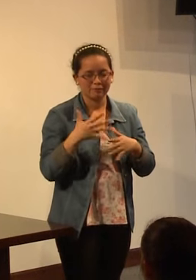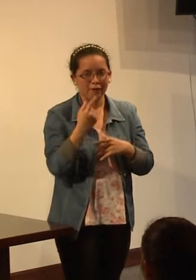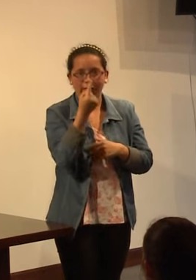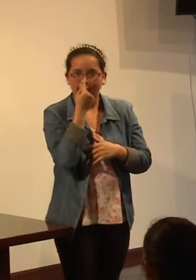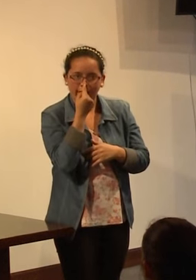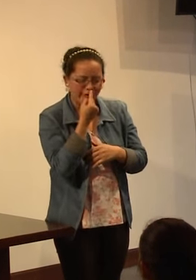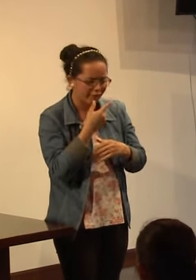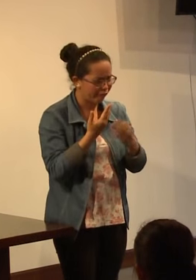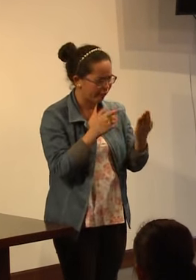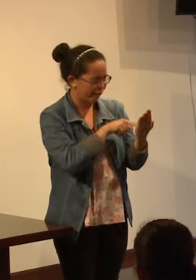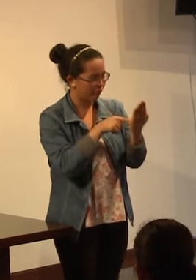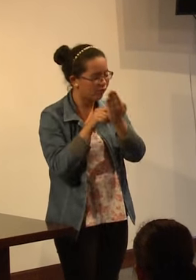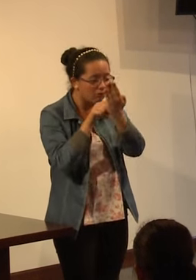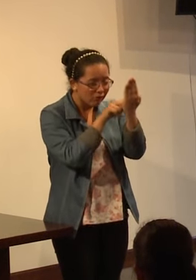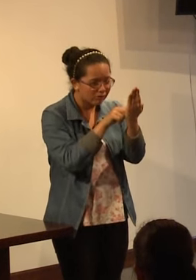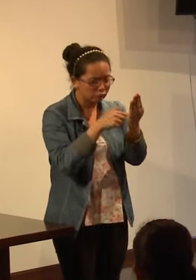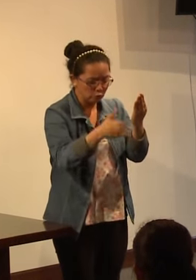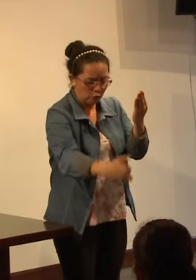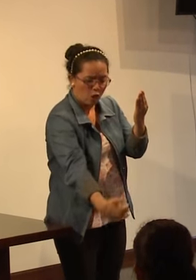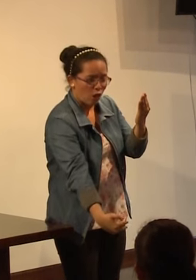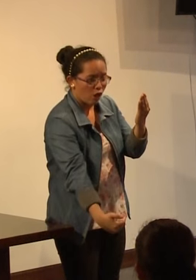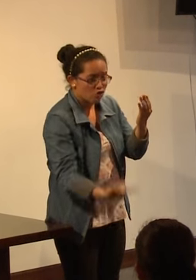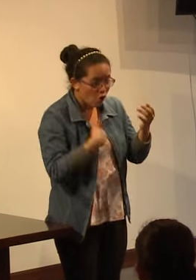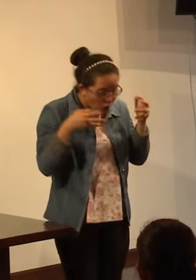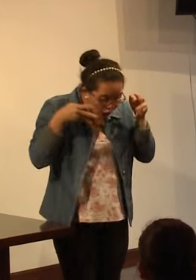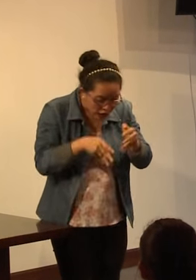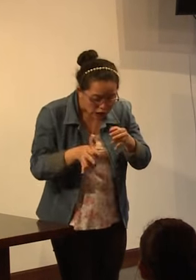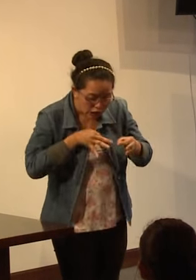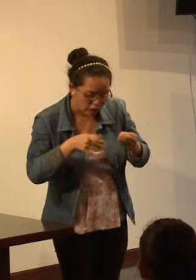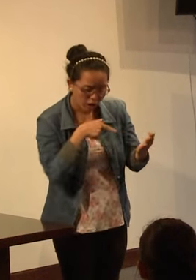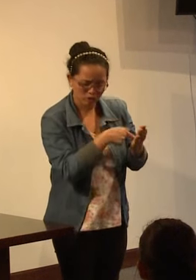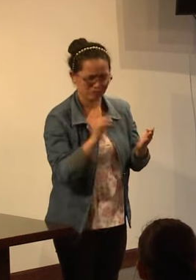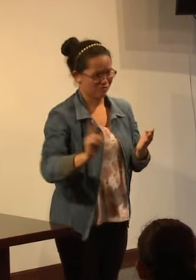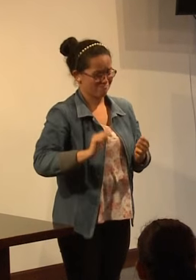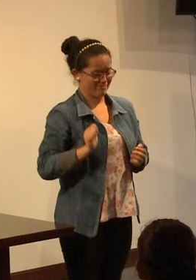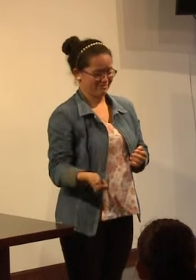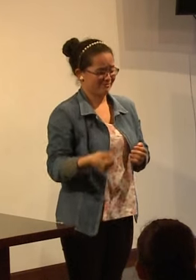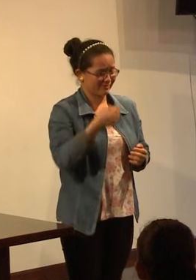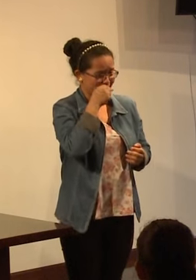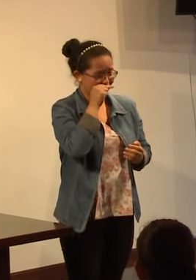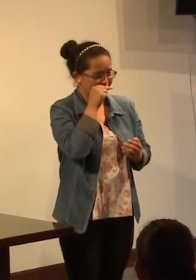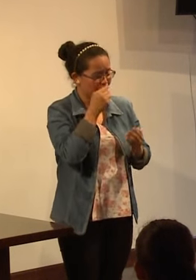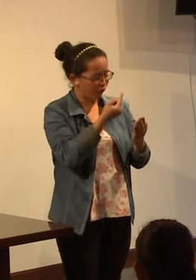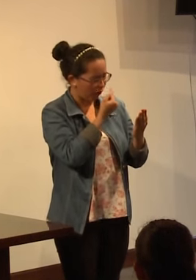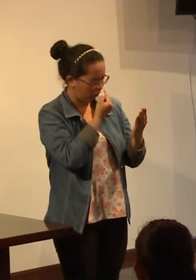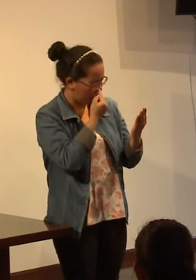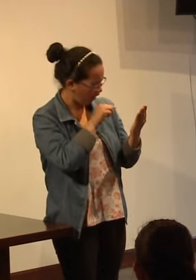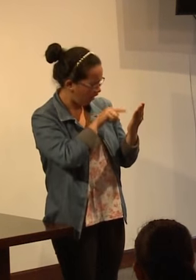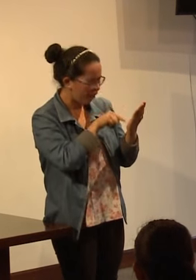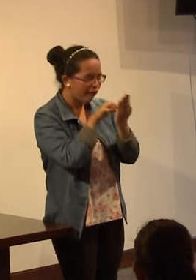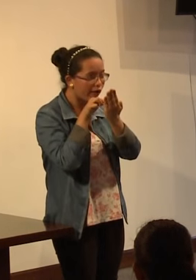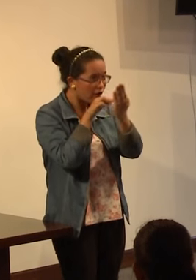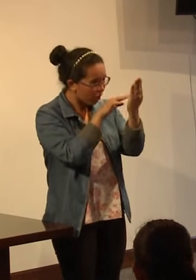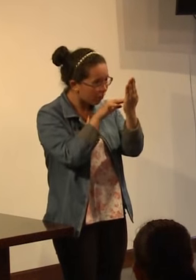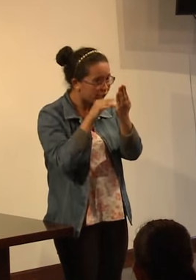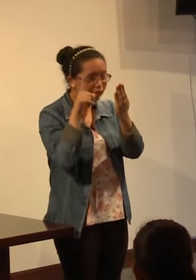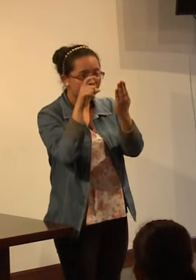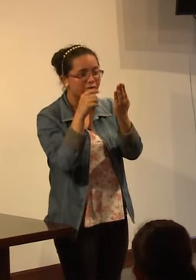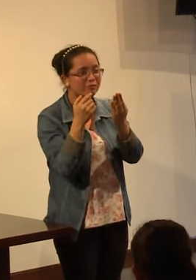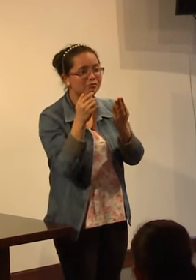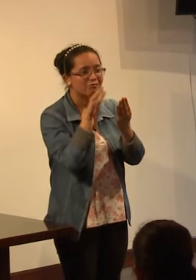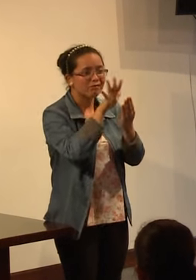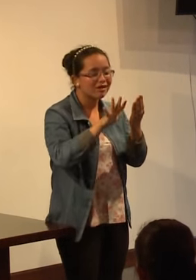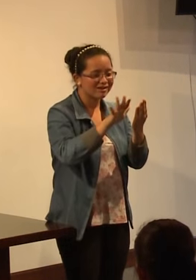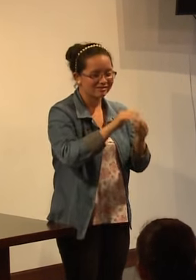¿Sí? Y bien pequeños. Y no había que enseñarles. Sus manos se metían solos a eso y eran capaces de hacerlo. Entonces fíjense que en este momento tenemos el